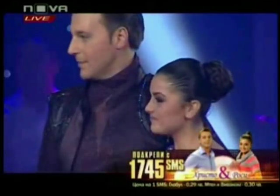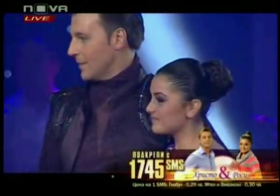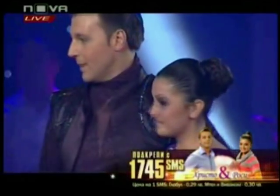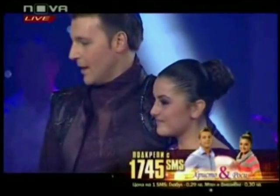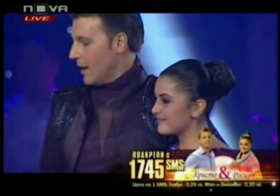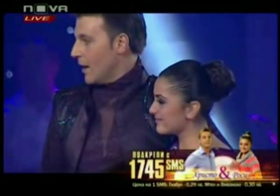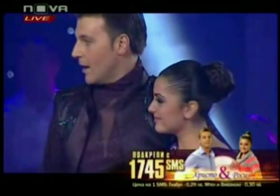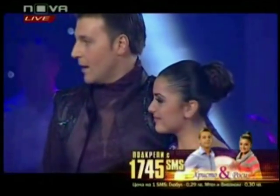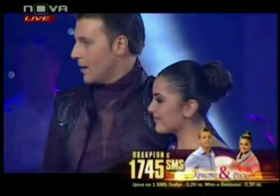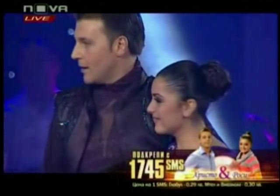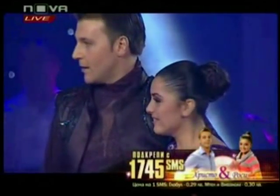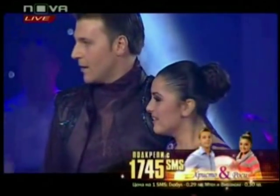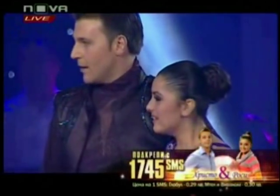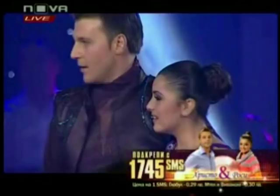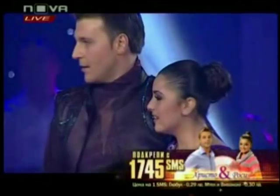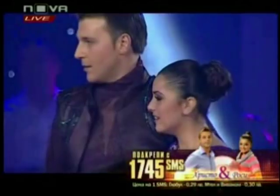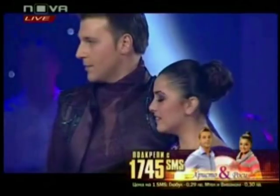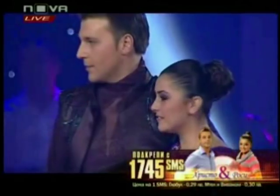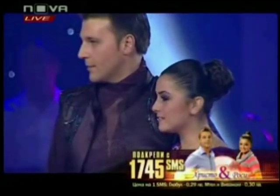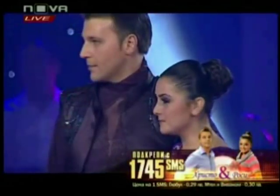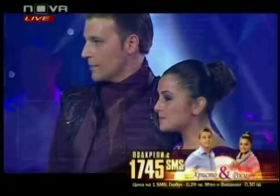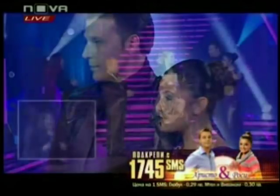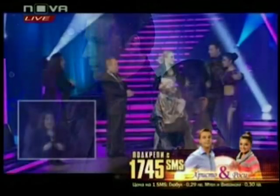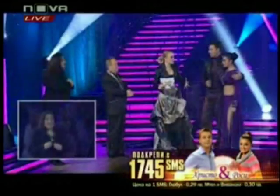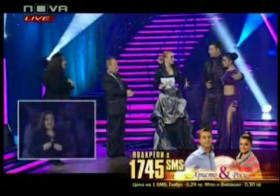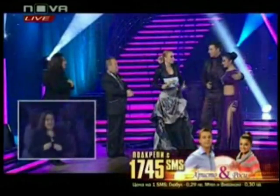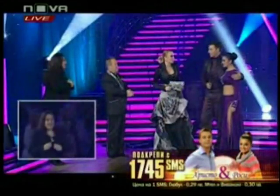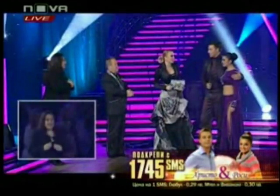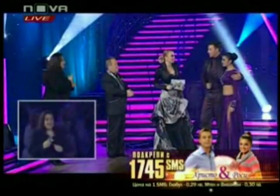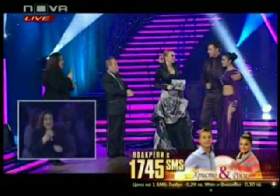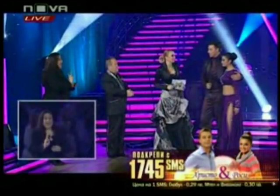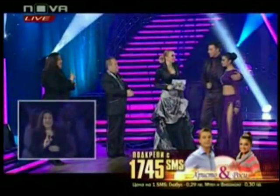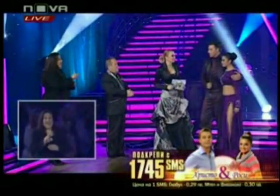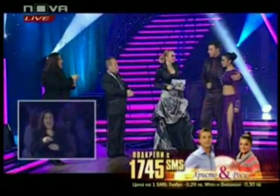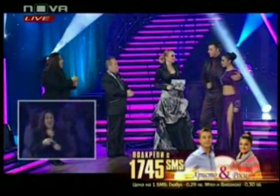Ох, как се чувстваш сега? Само на крачка от успеха.